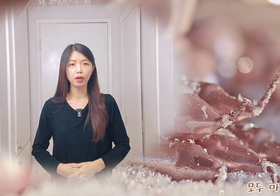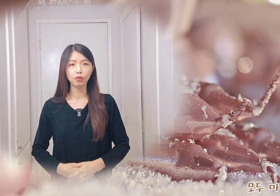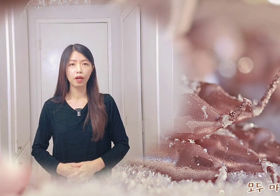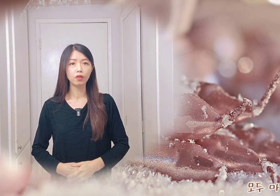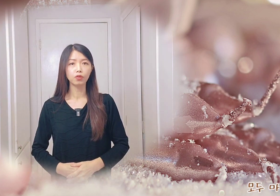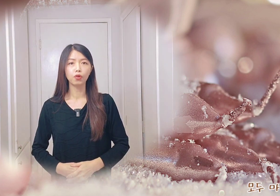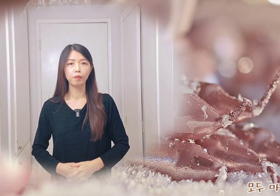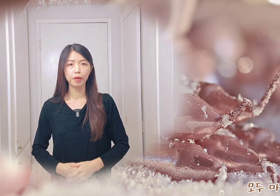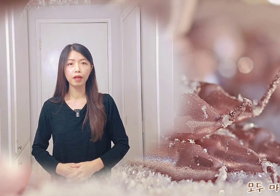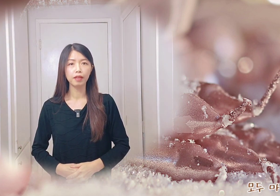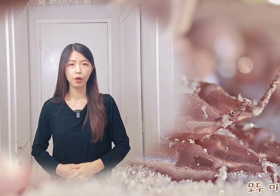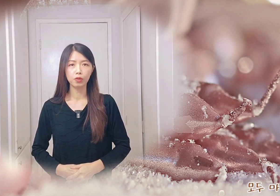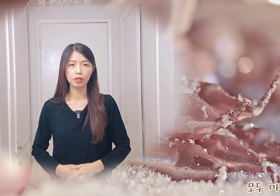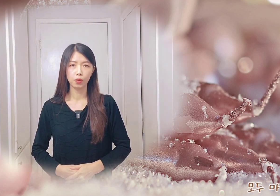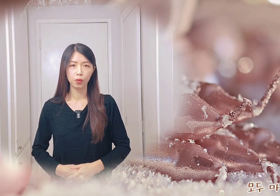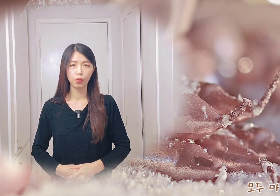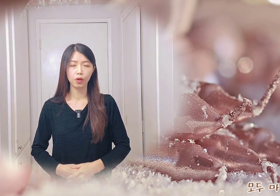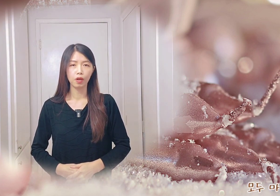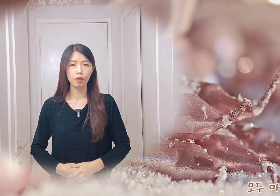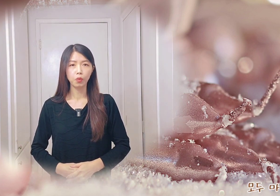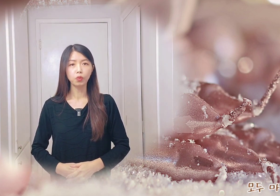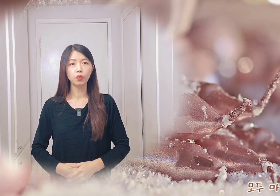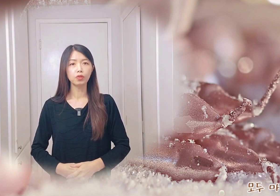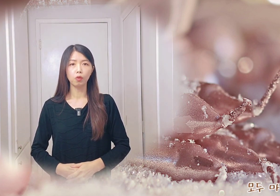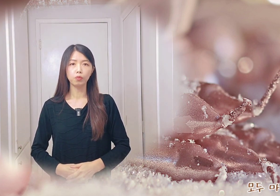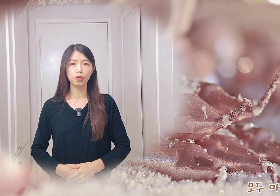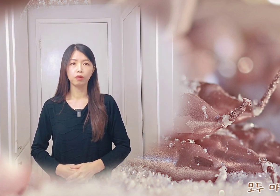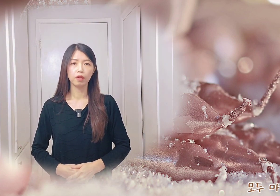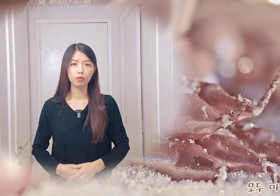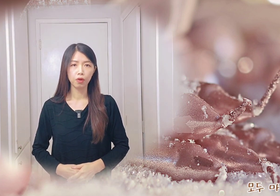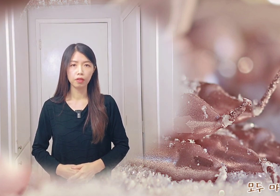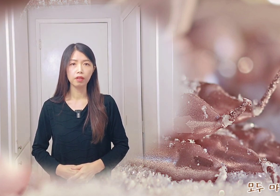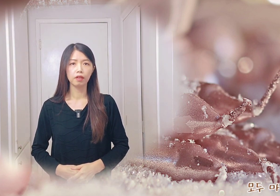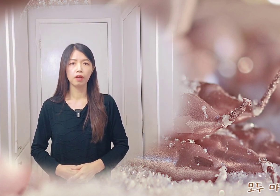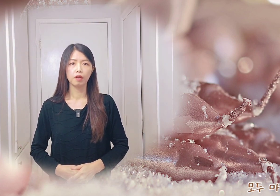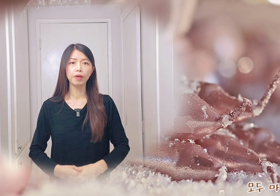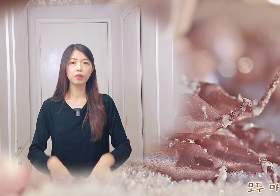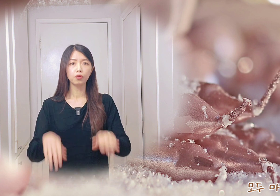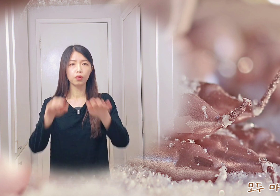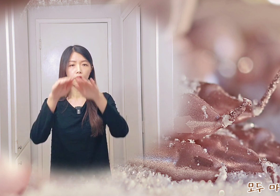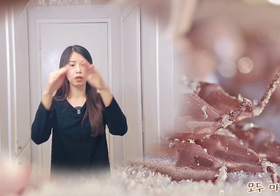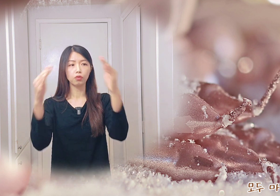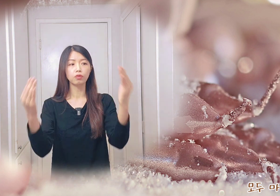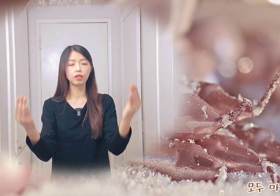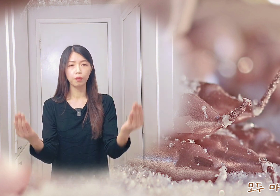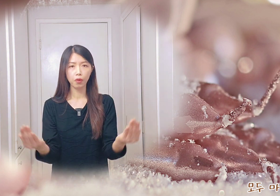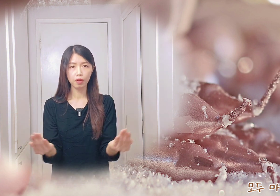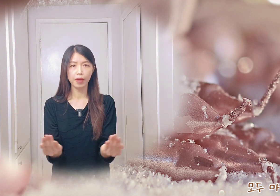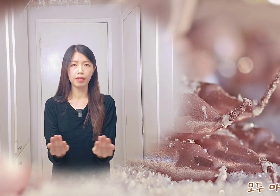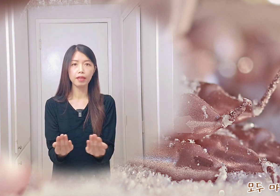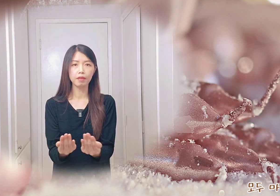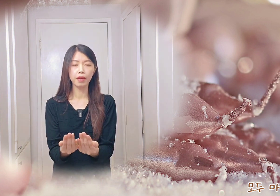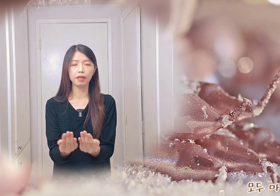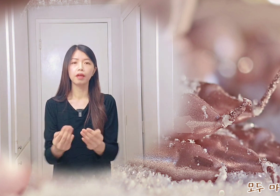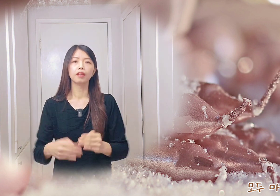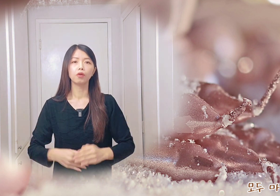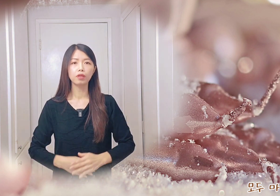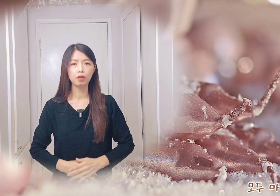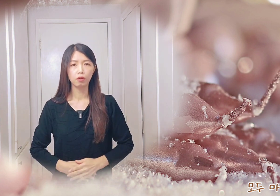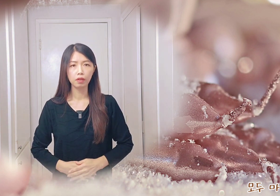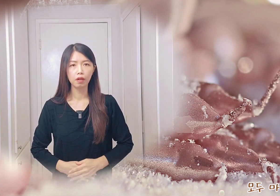모두 마구간 구유 앞에 나오시오. 모두, 전부 이런 때의 수어는 일반적으로 이렇게 둥글게 표현을 많이